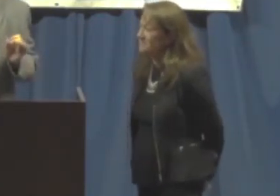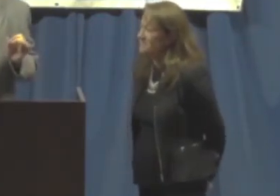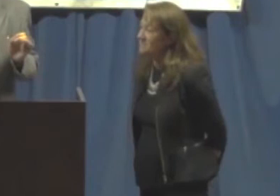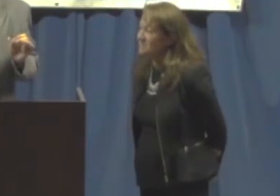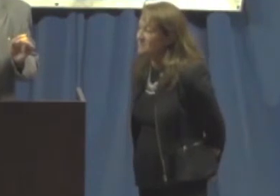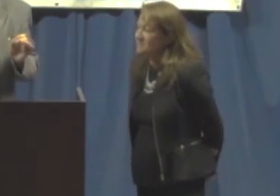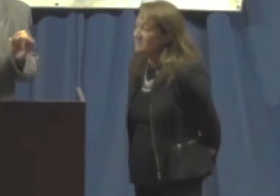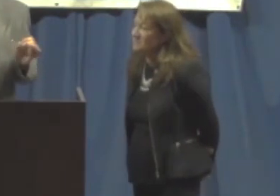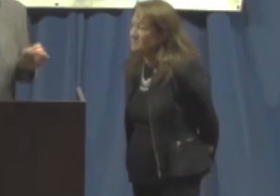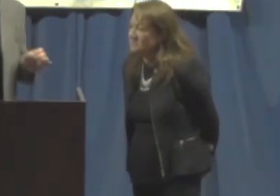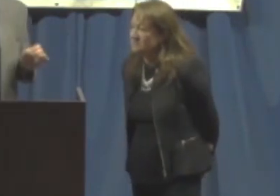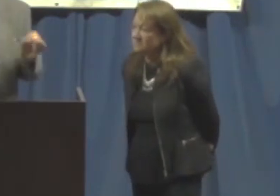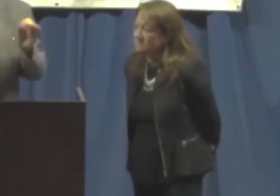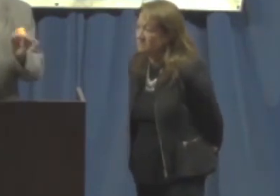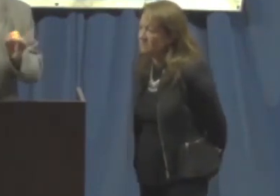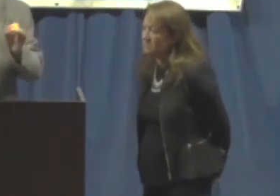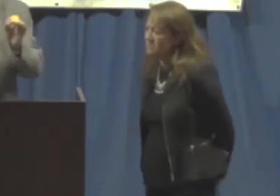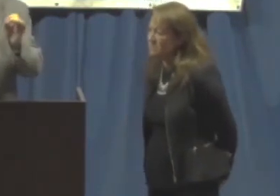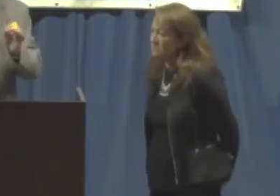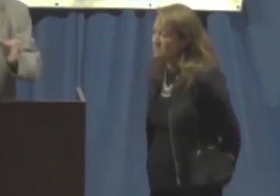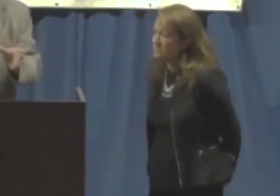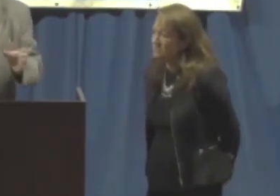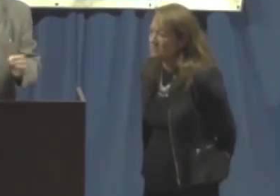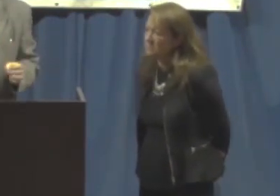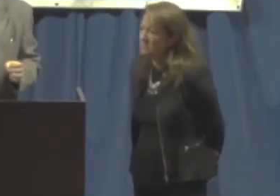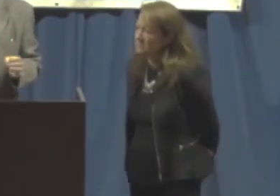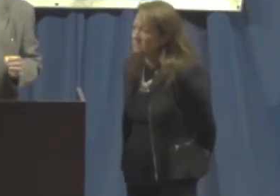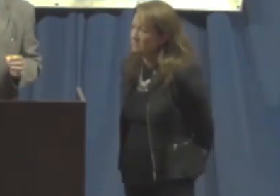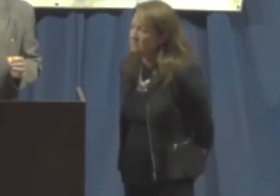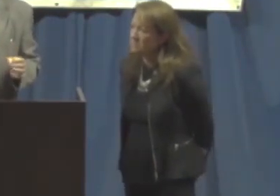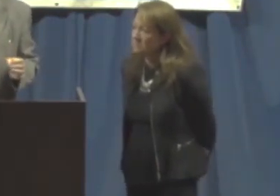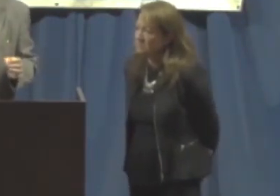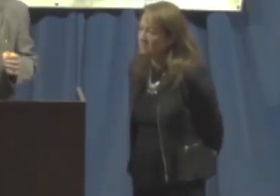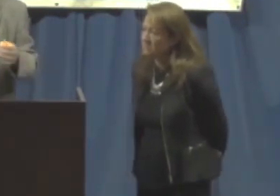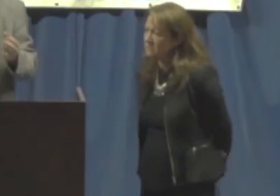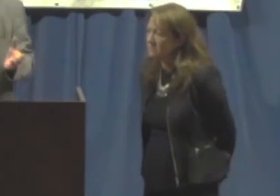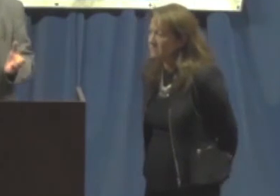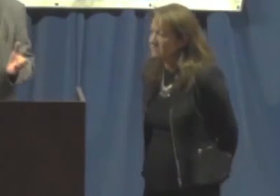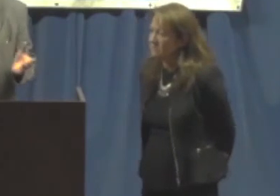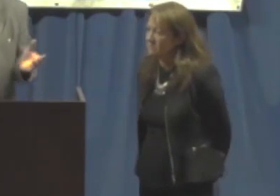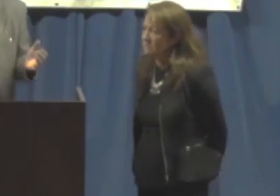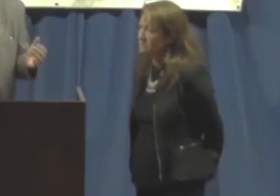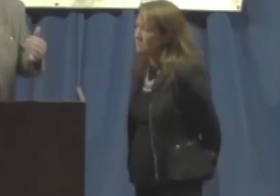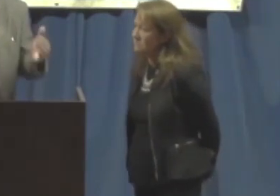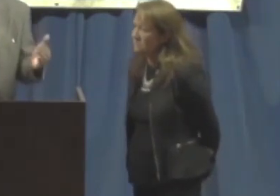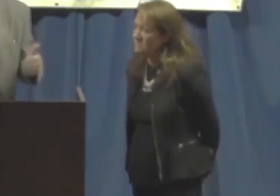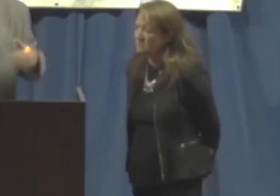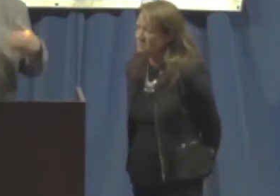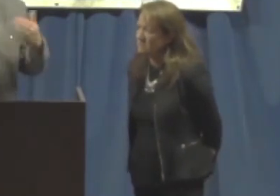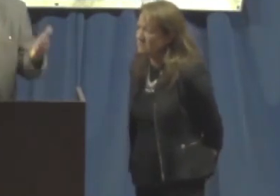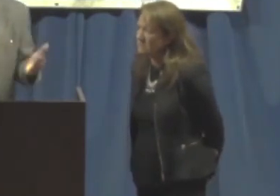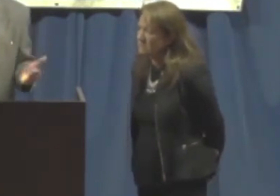de las frecuencias para las licencias para radio y televisión que se están otorgando también muchos creen que